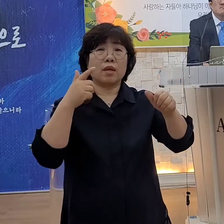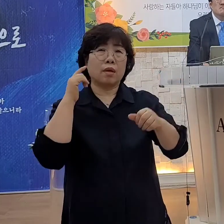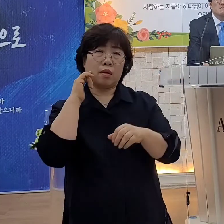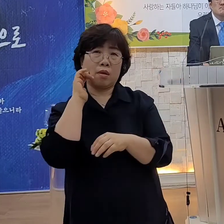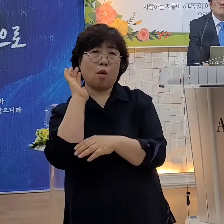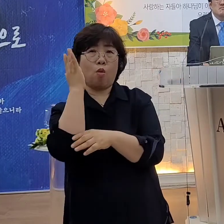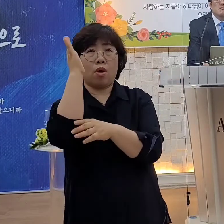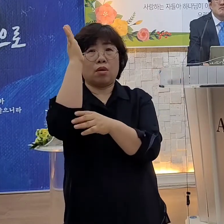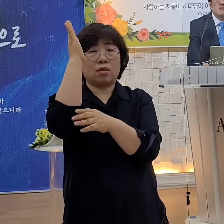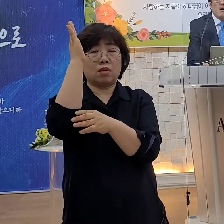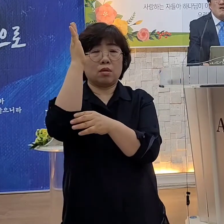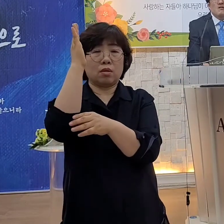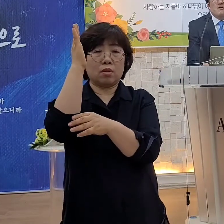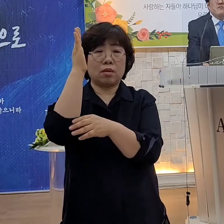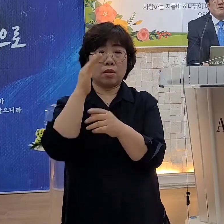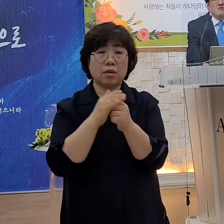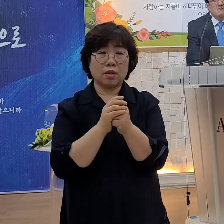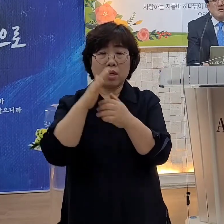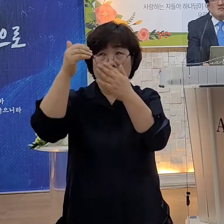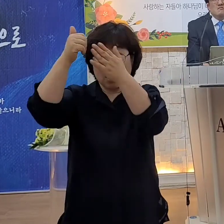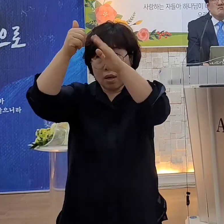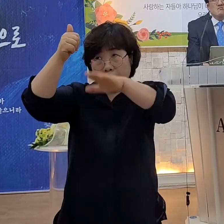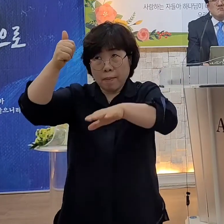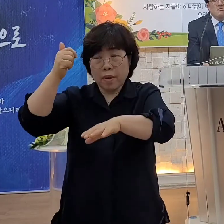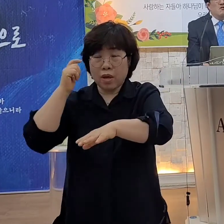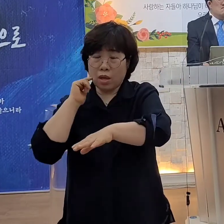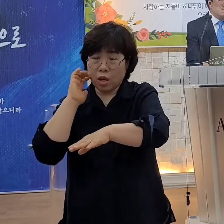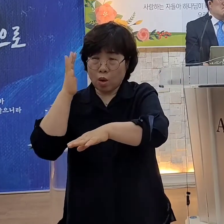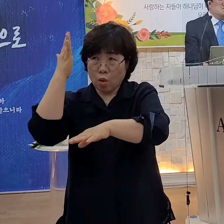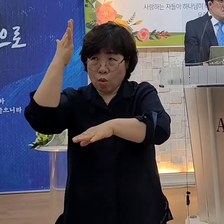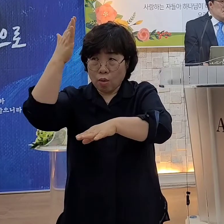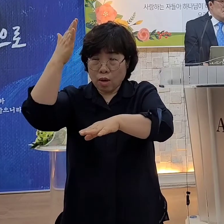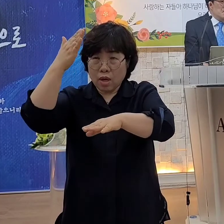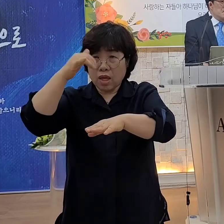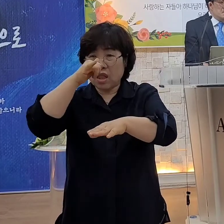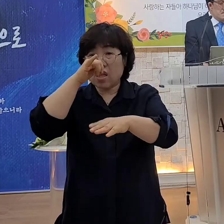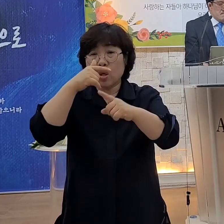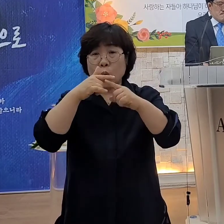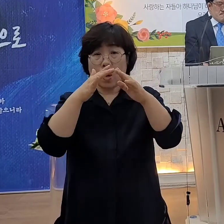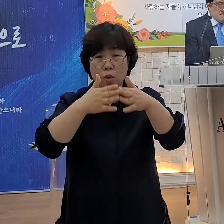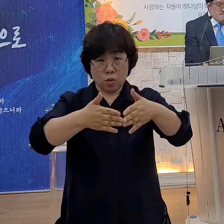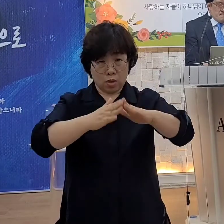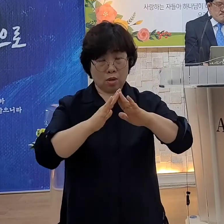영광스러운 하나님 앞에 영광스러운 교회로 세우십니다.